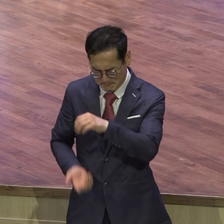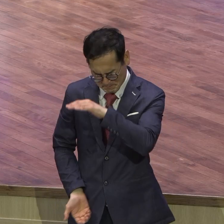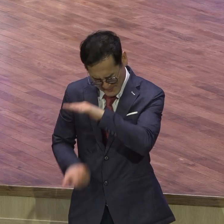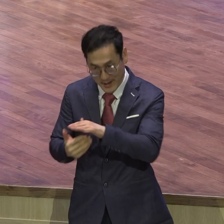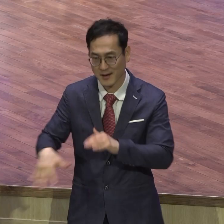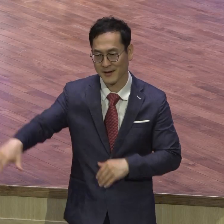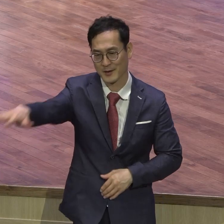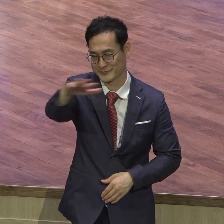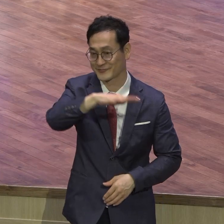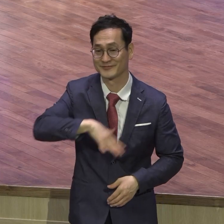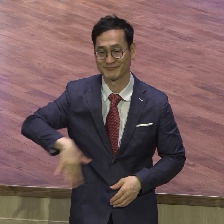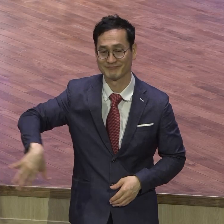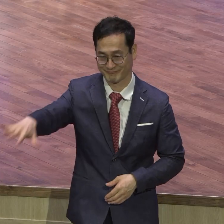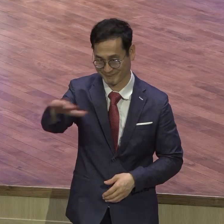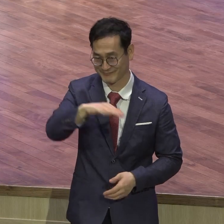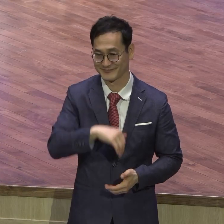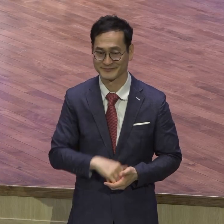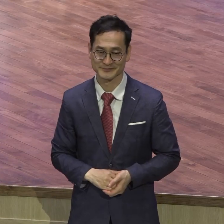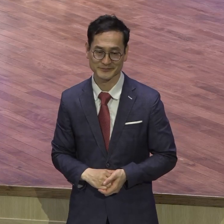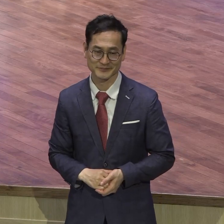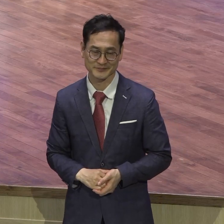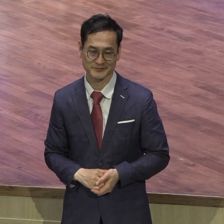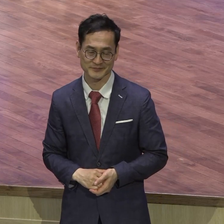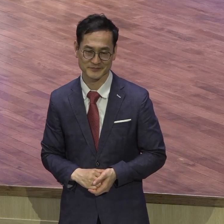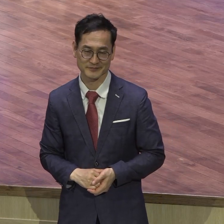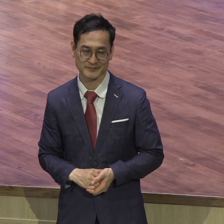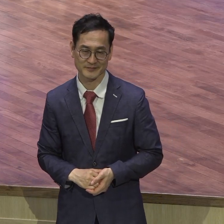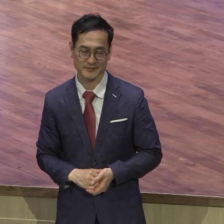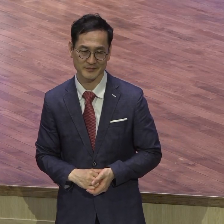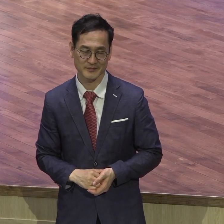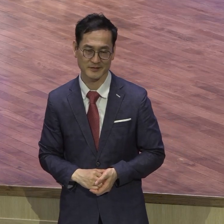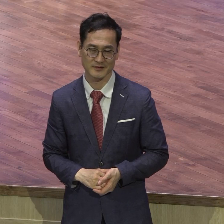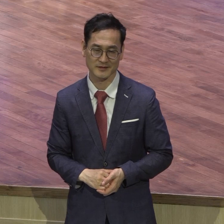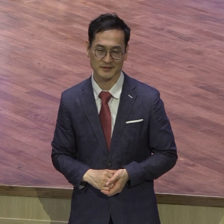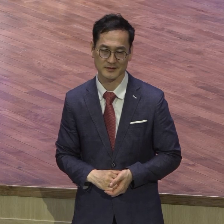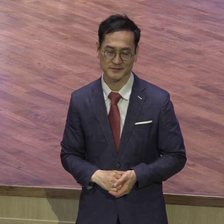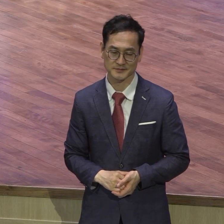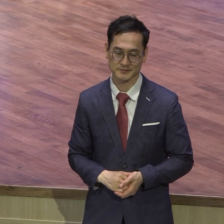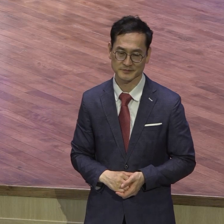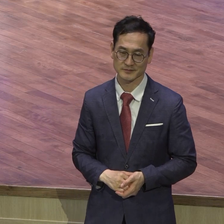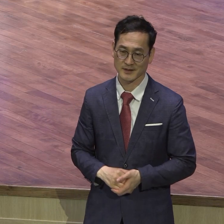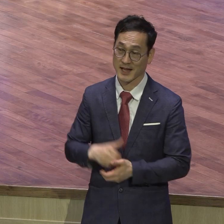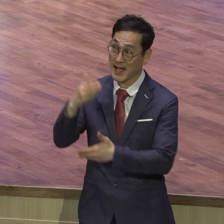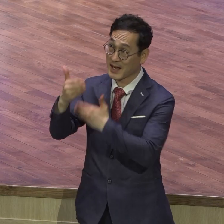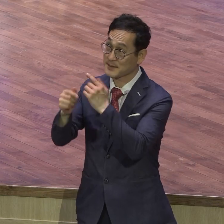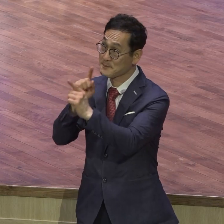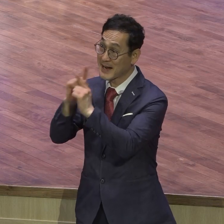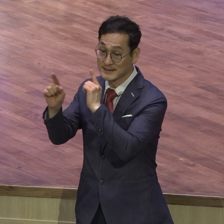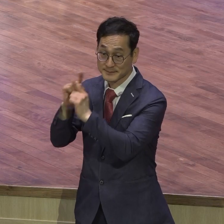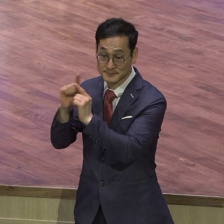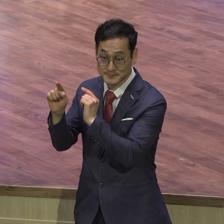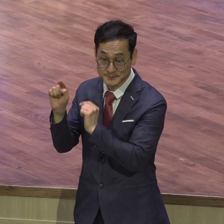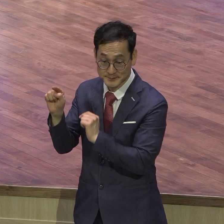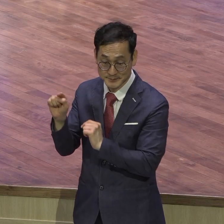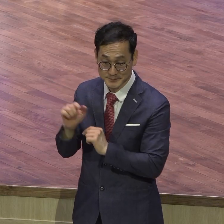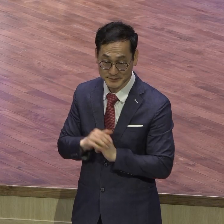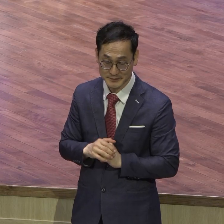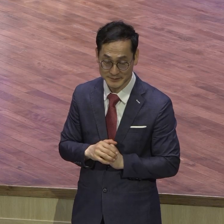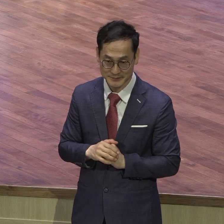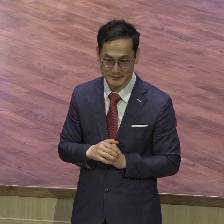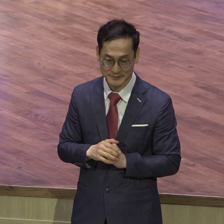여러분 형도 여러분 하나님의 말씀에 대해서만큼은요 제발 예외를 두지 말기